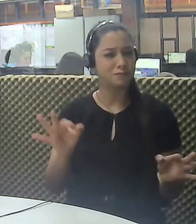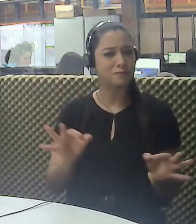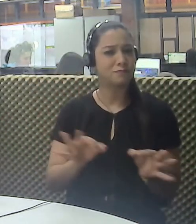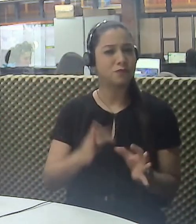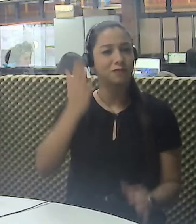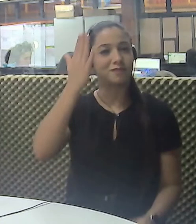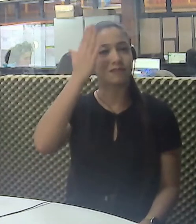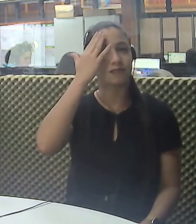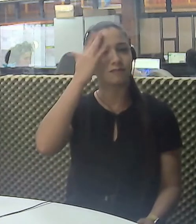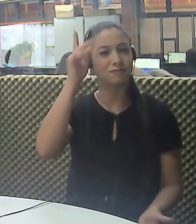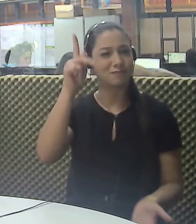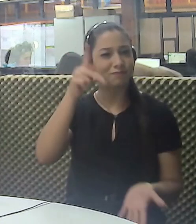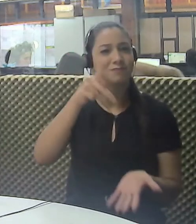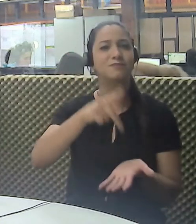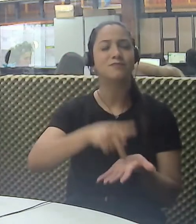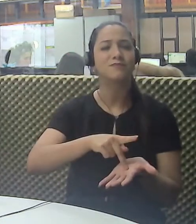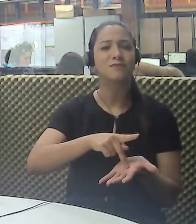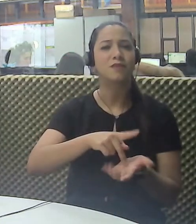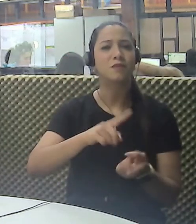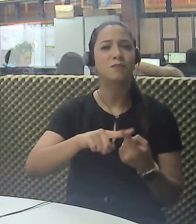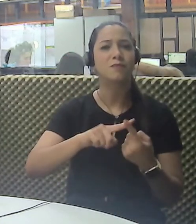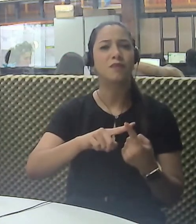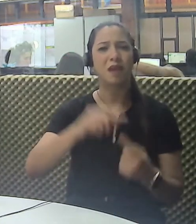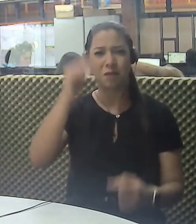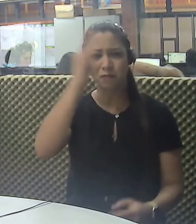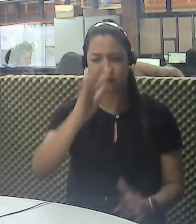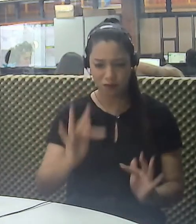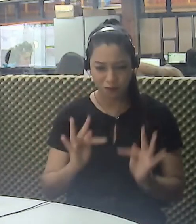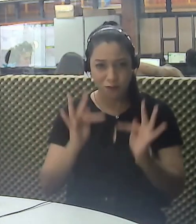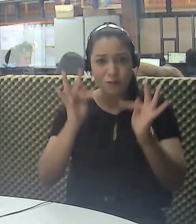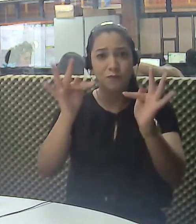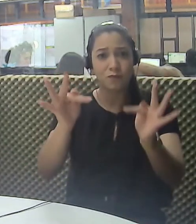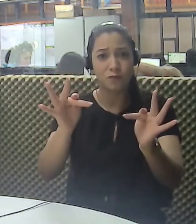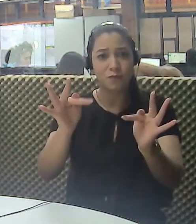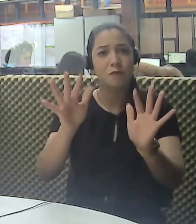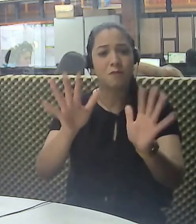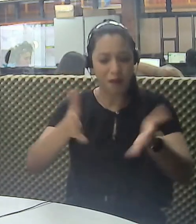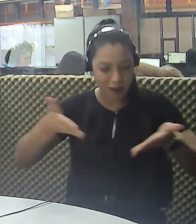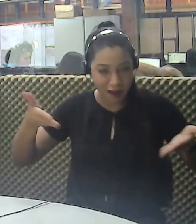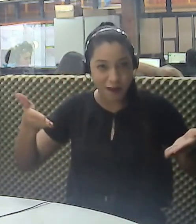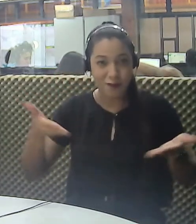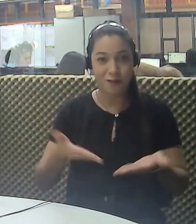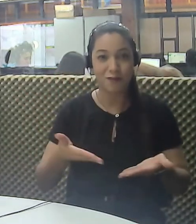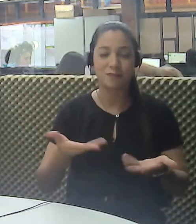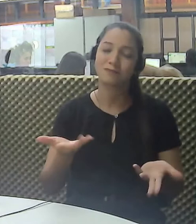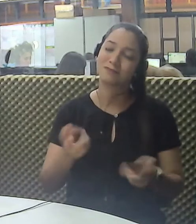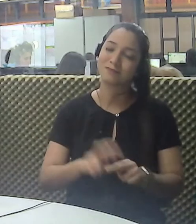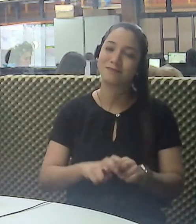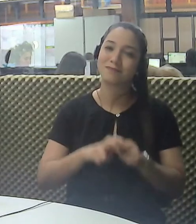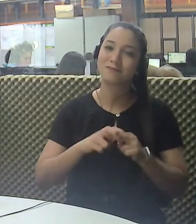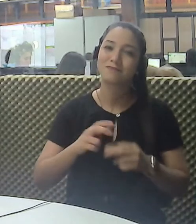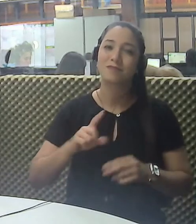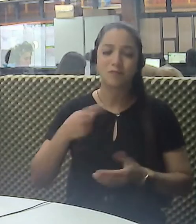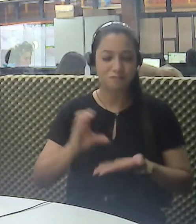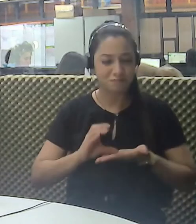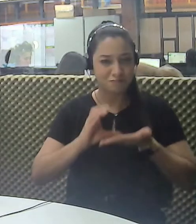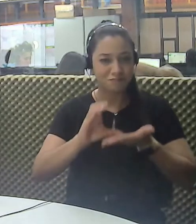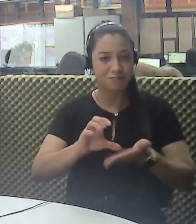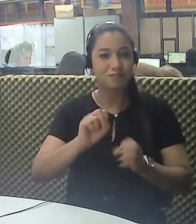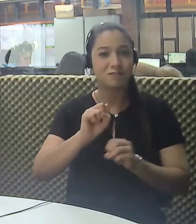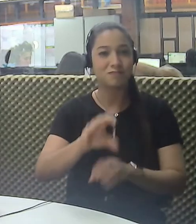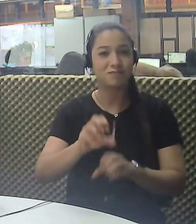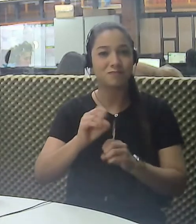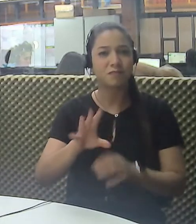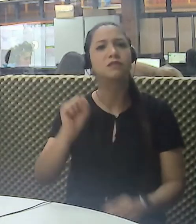para realmente não fazer o Brasil do futuro, mas o Brasil de hoje. Por isso, temos que investir na educação,